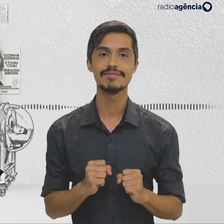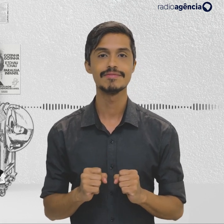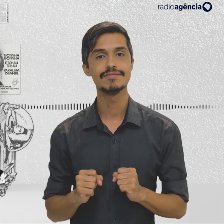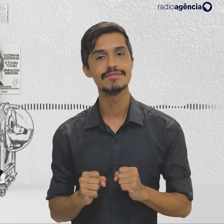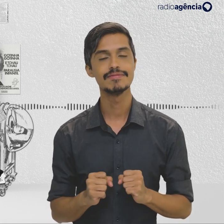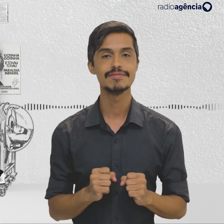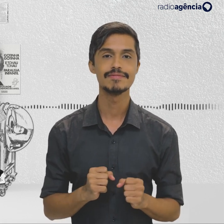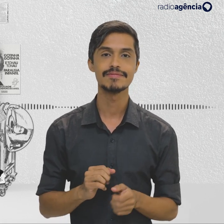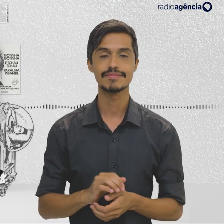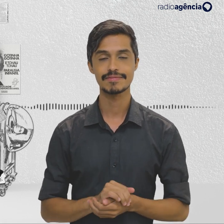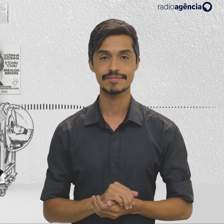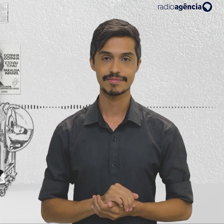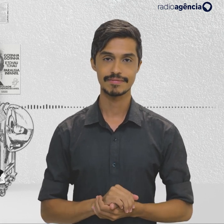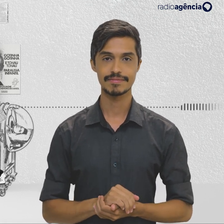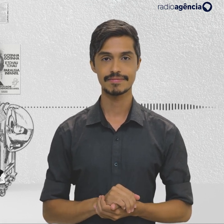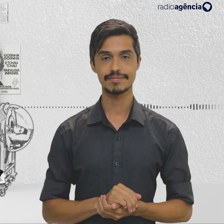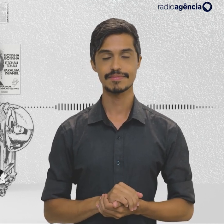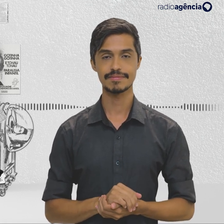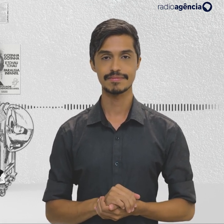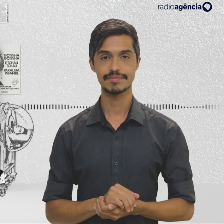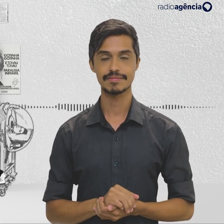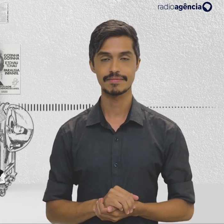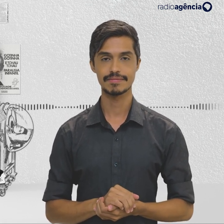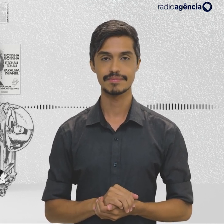combinado volta por